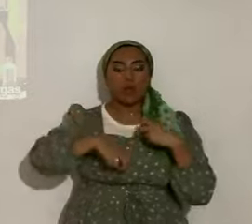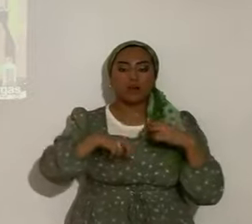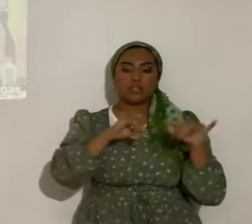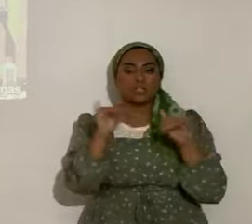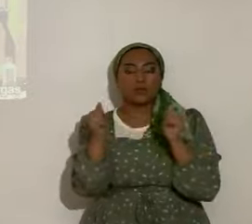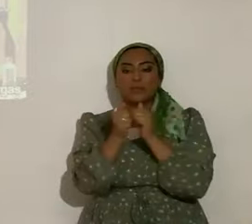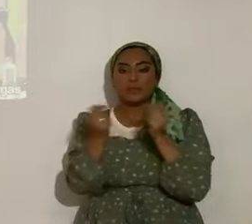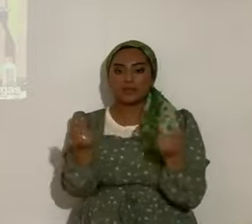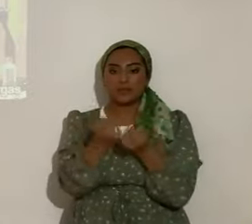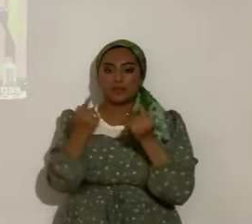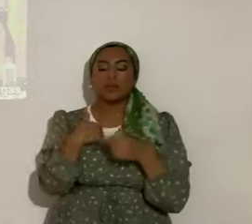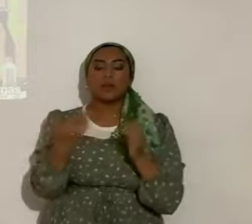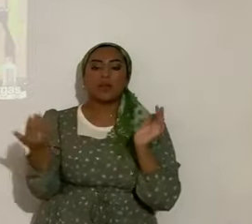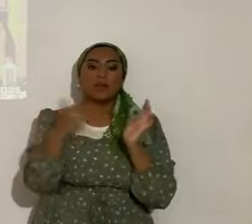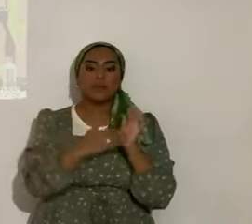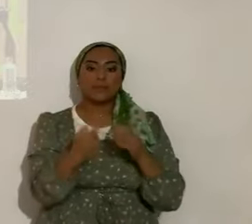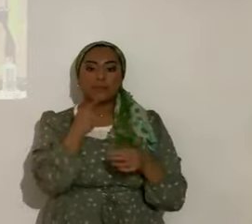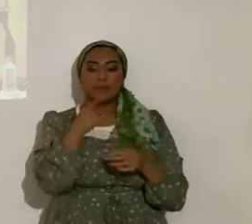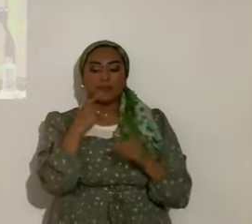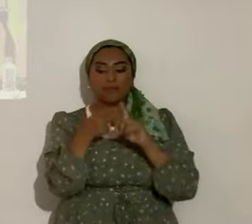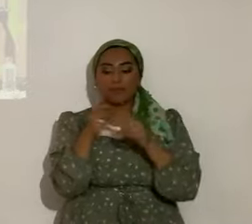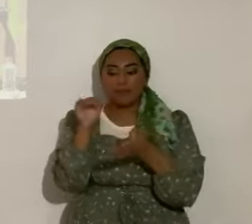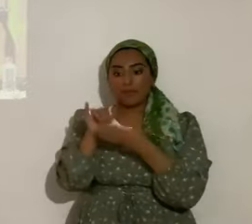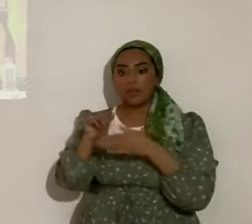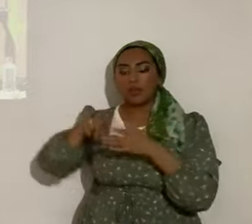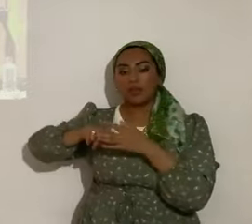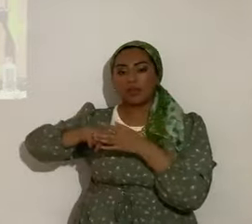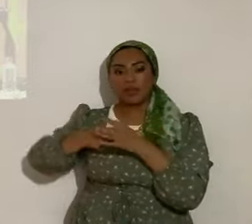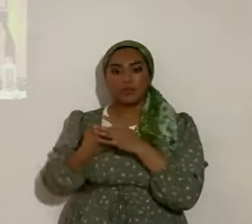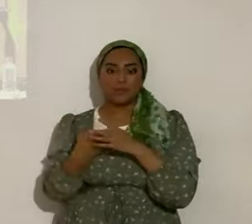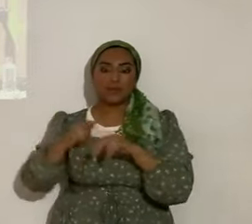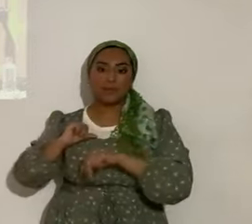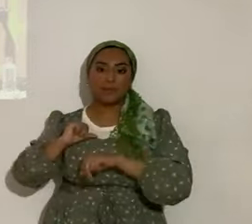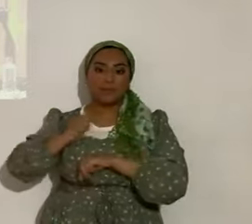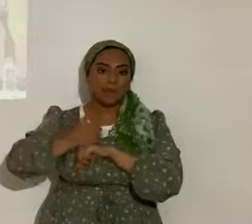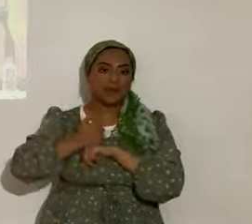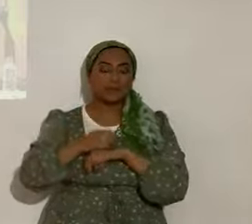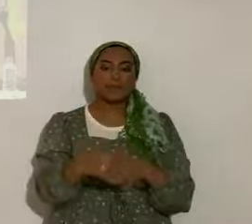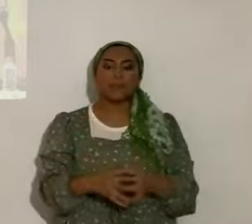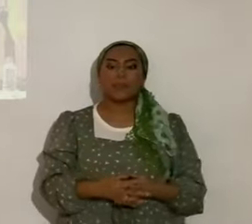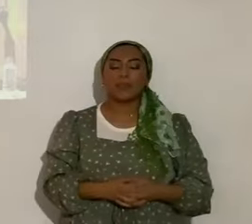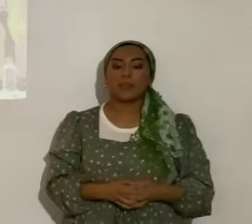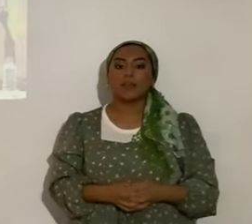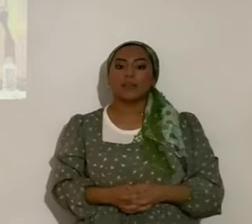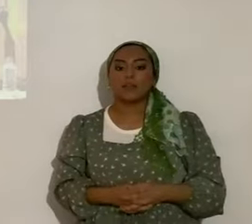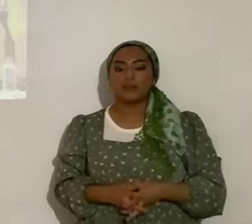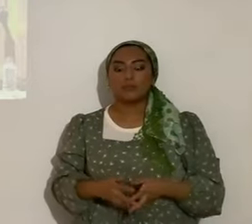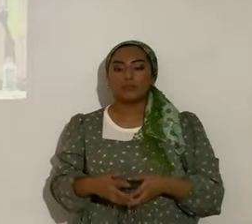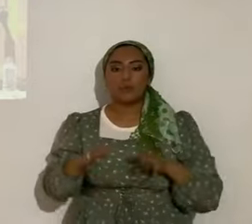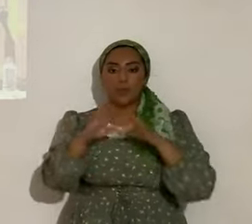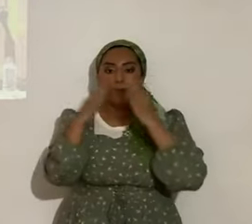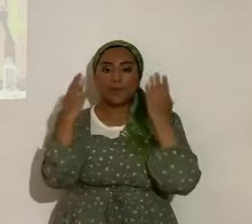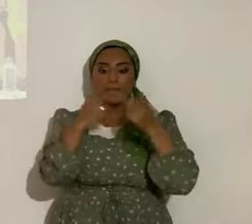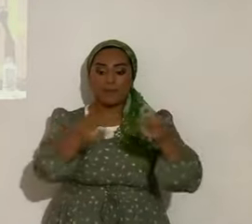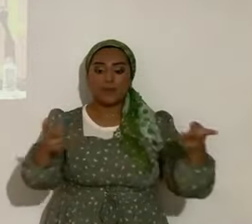en el pecado. Entonces voy a repetir la idea, porque de ahí vamos a partir como los cimientos de una casa. A campo abierto,